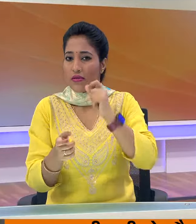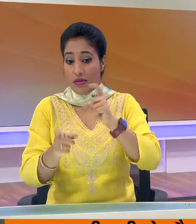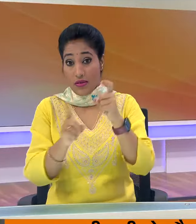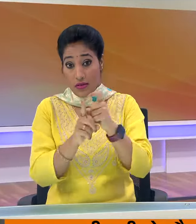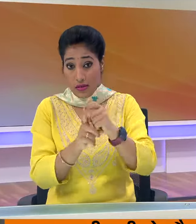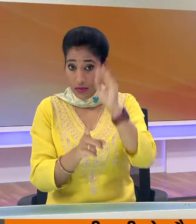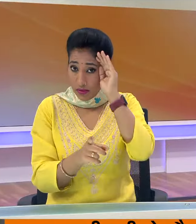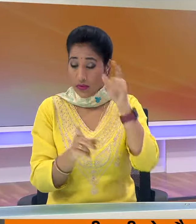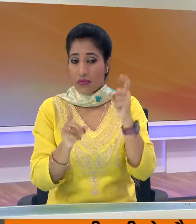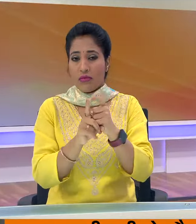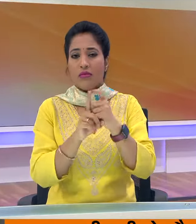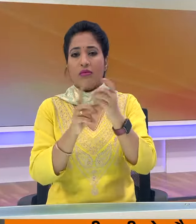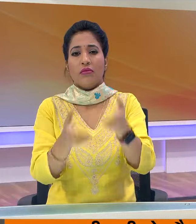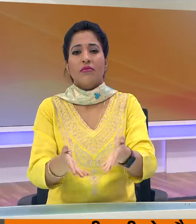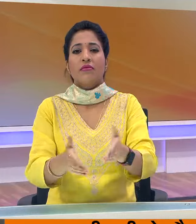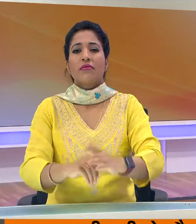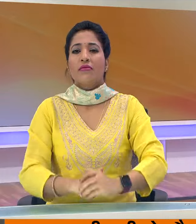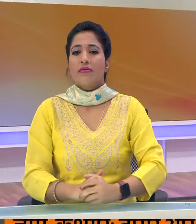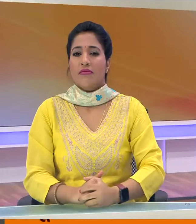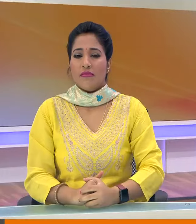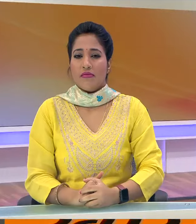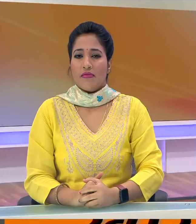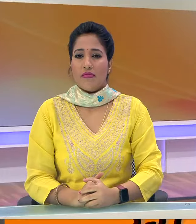न्यूज, दिल्ली।